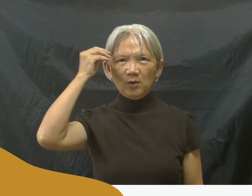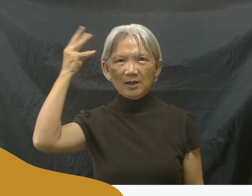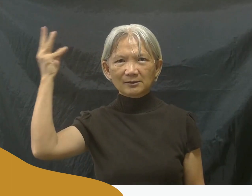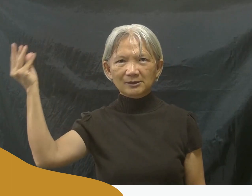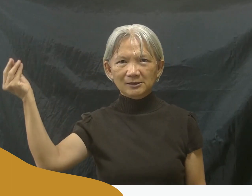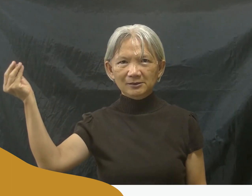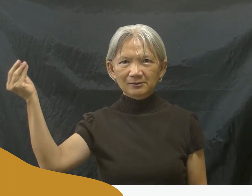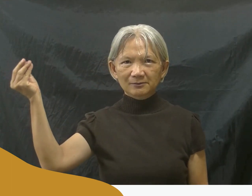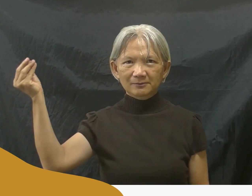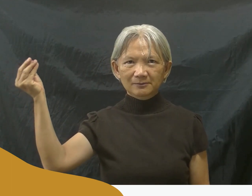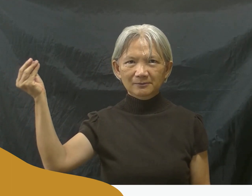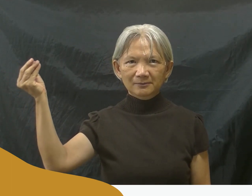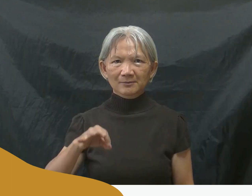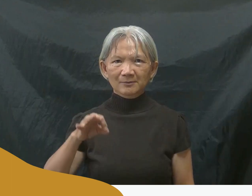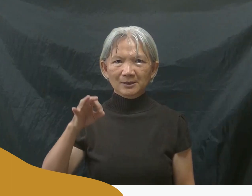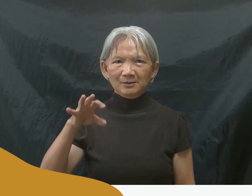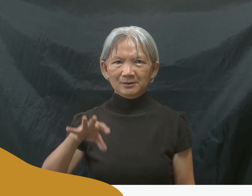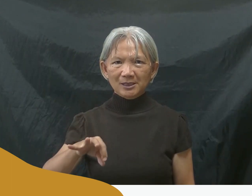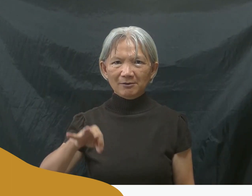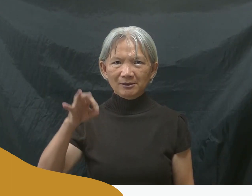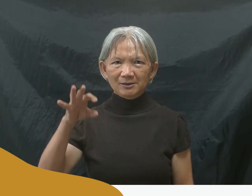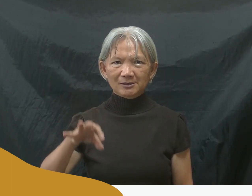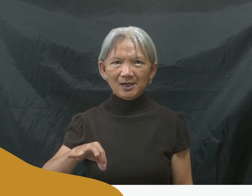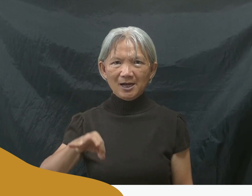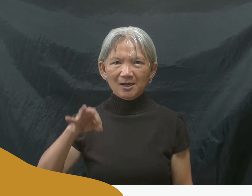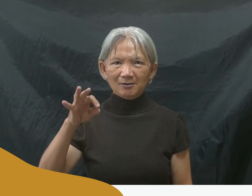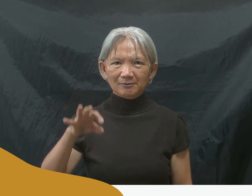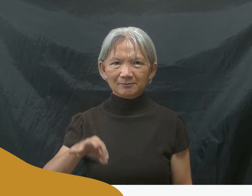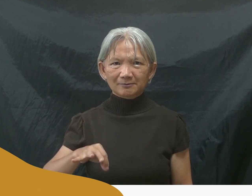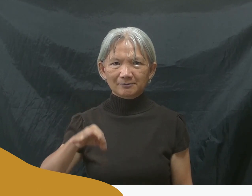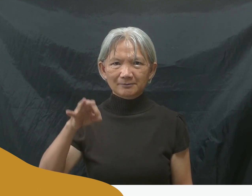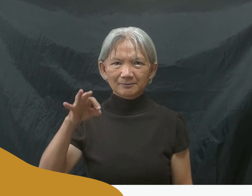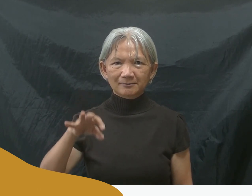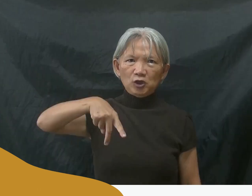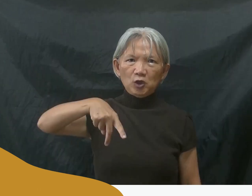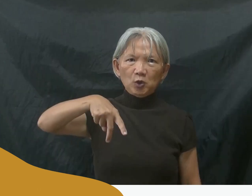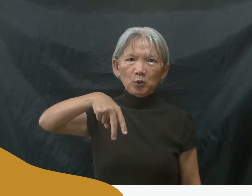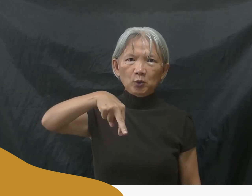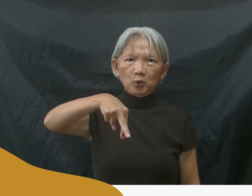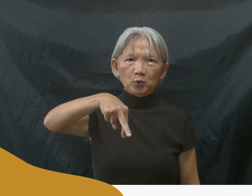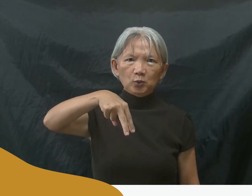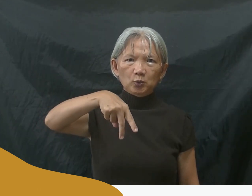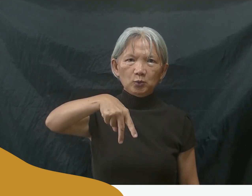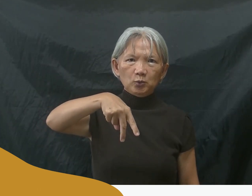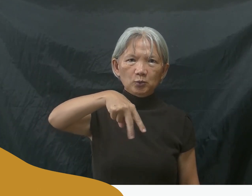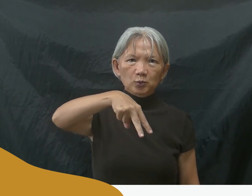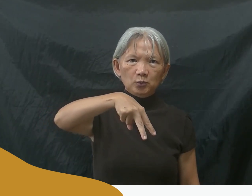忘记，找一找，走路，